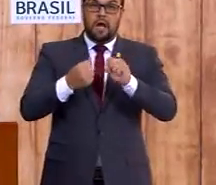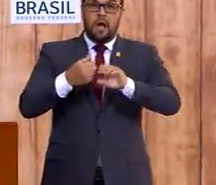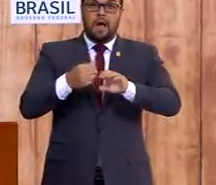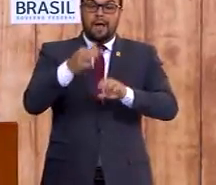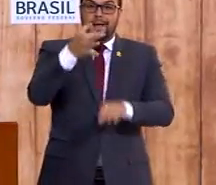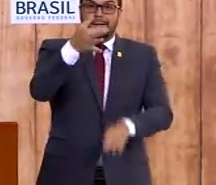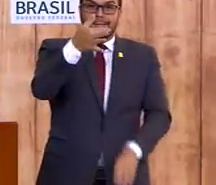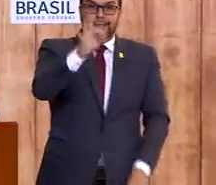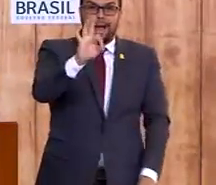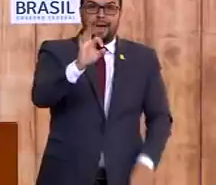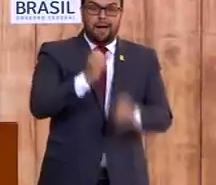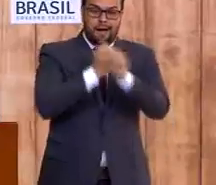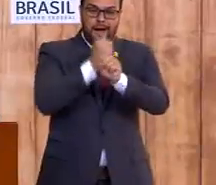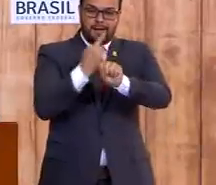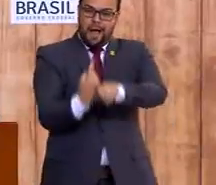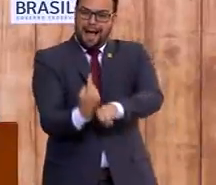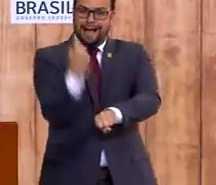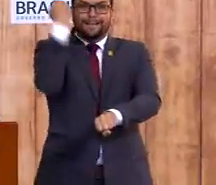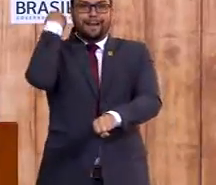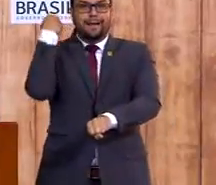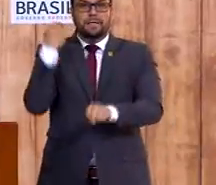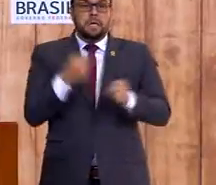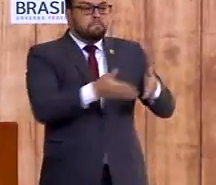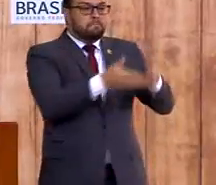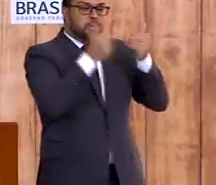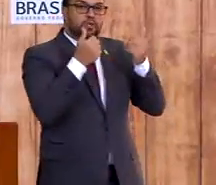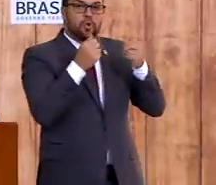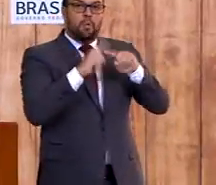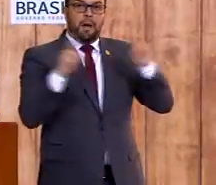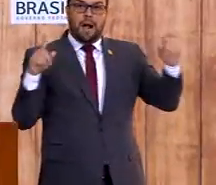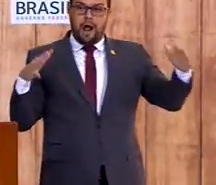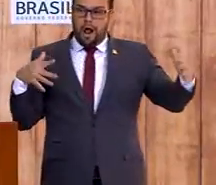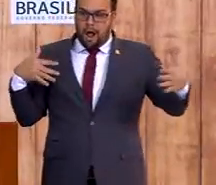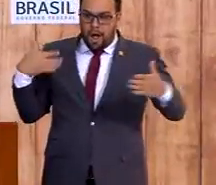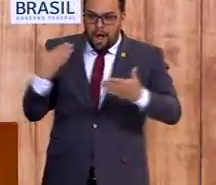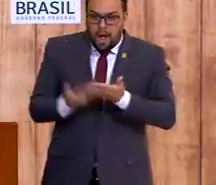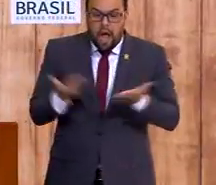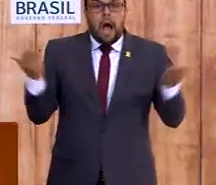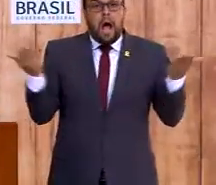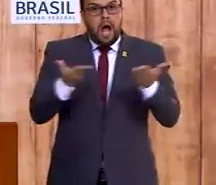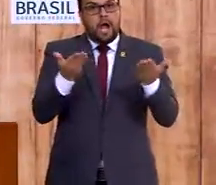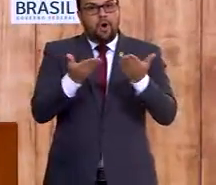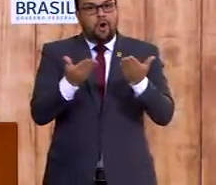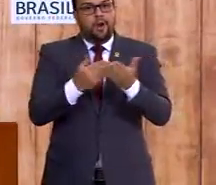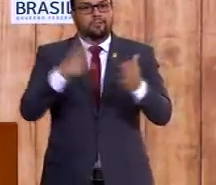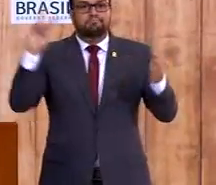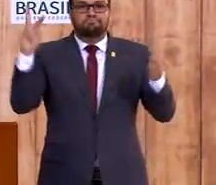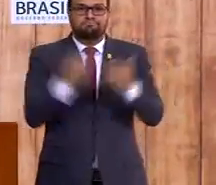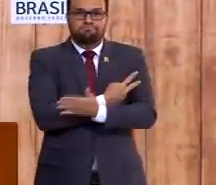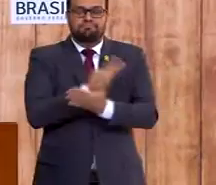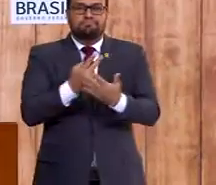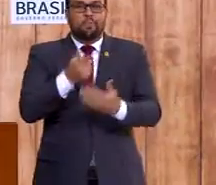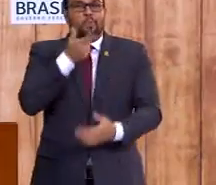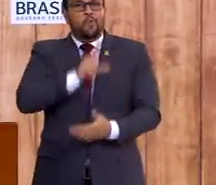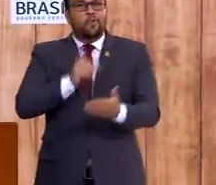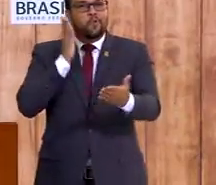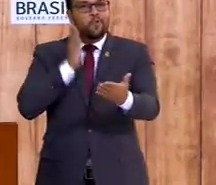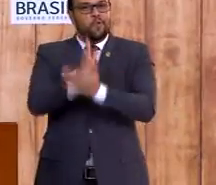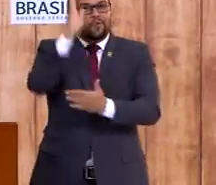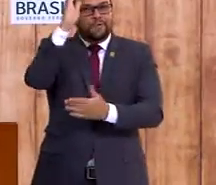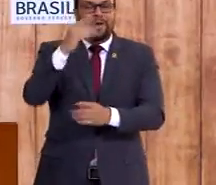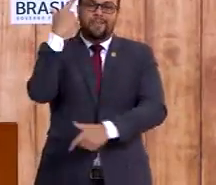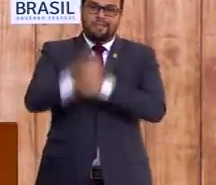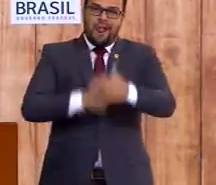dez anos atrás e somente agora ele se tornou realidade depois de muito trabalho dessa maravilhosa a equipe